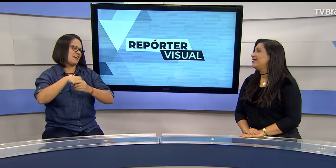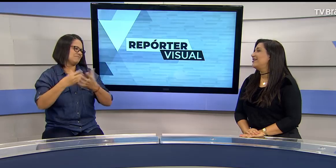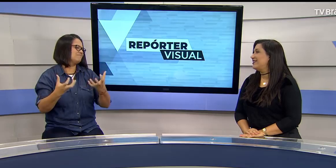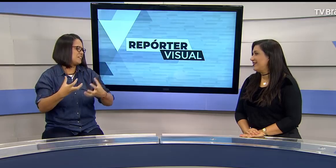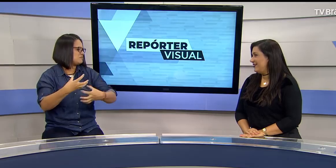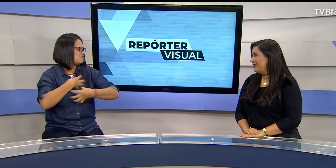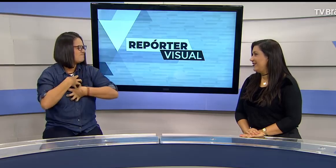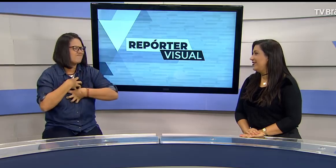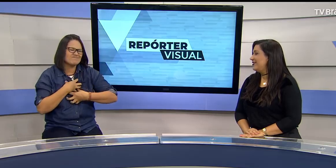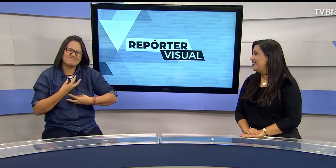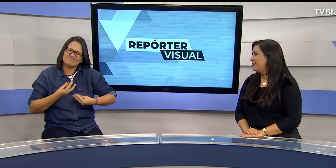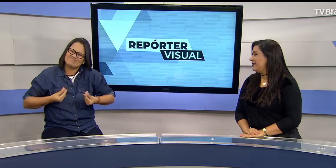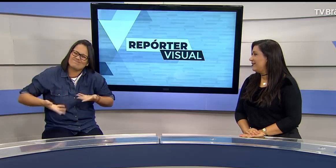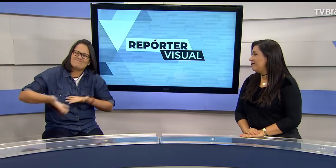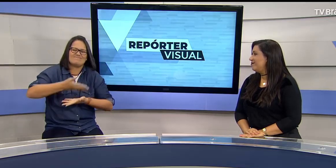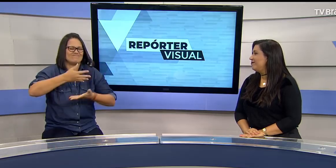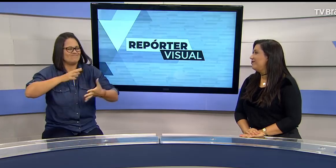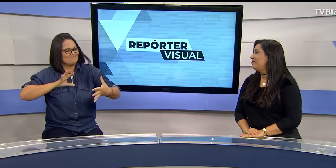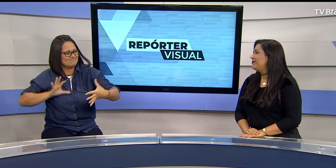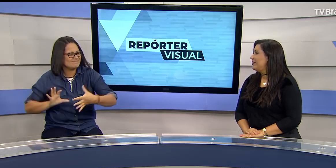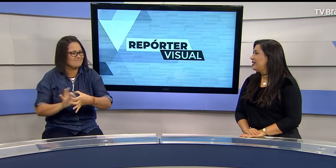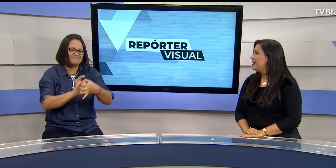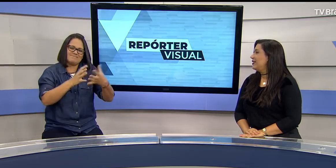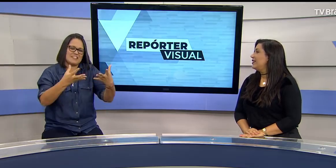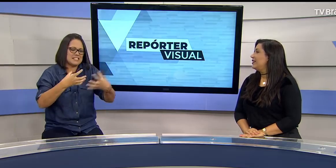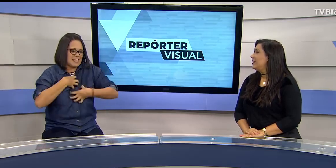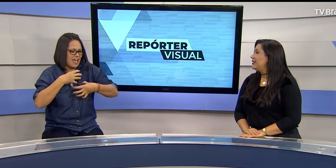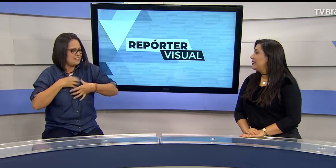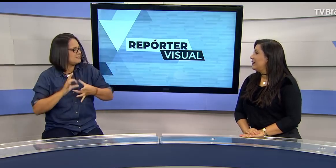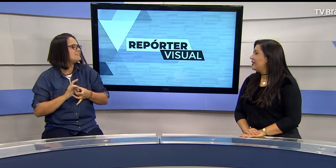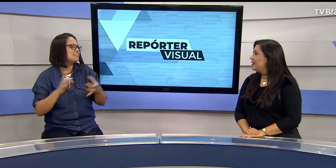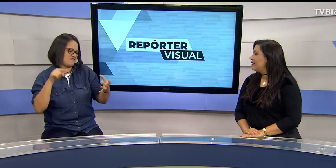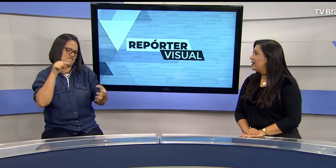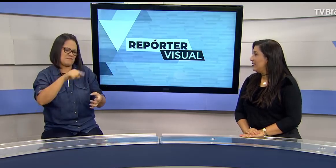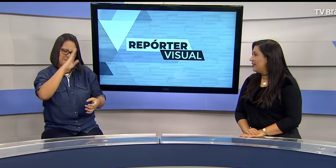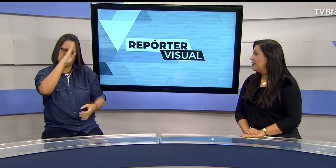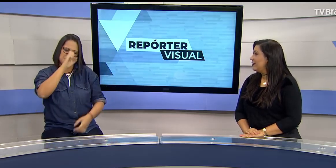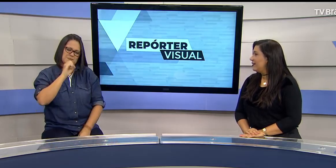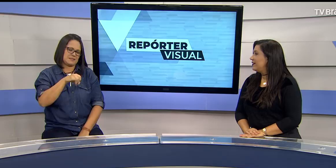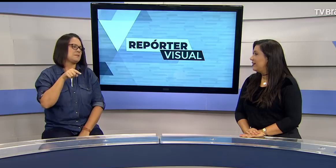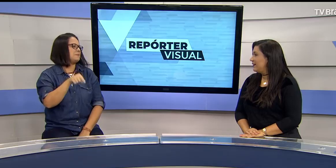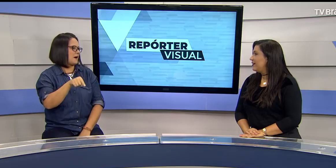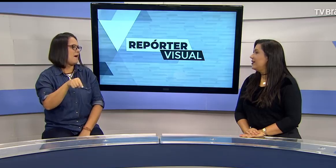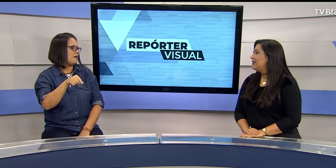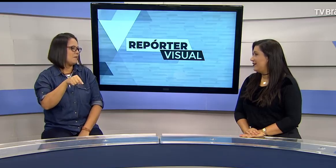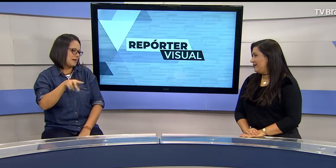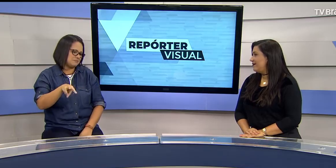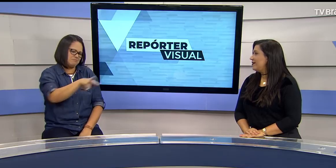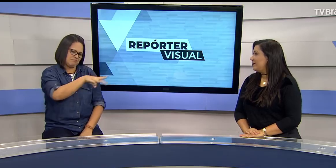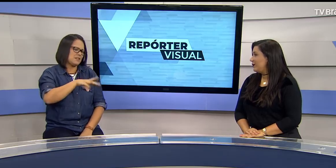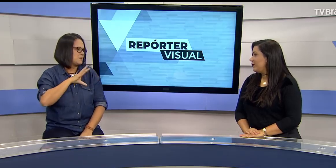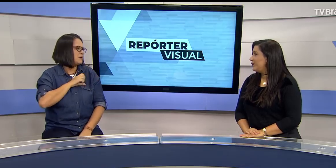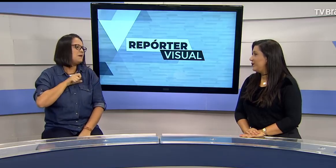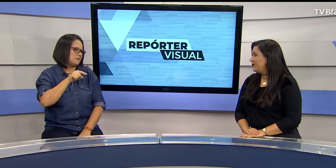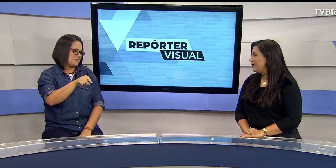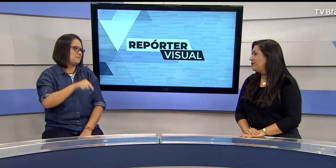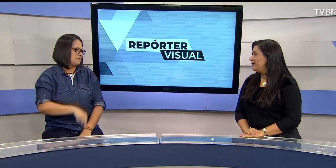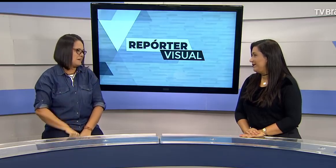do Instituto Nacional de Surdos, do INES. Mas a minha principal paixão é pela área religiosa. Ao atuar em interpretações